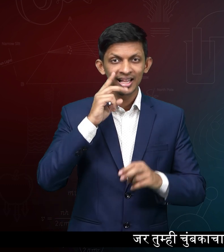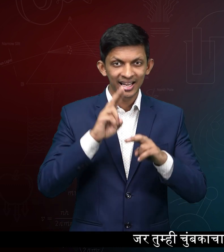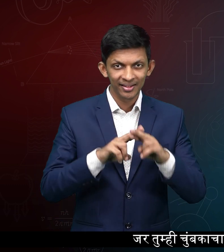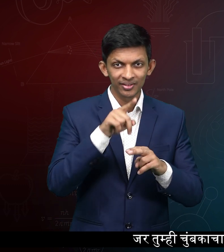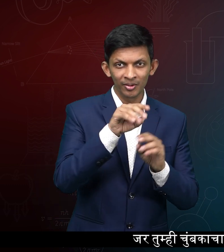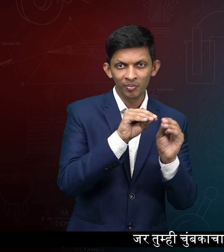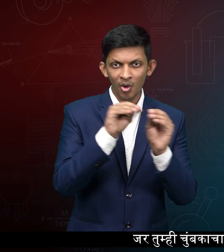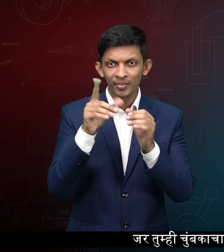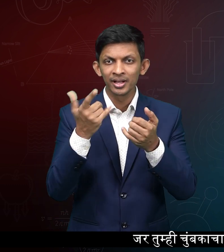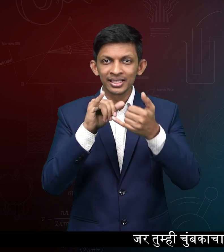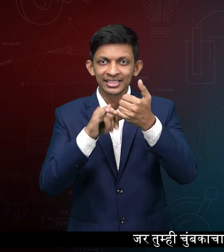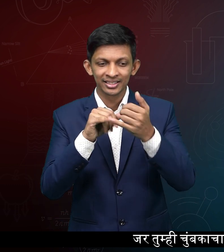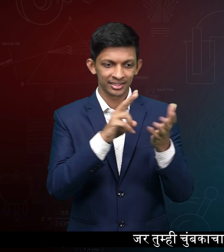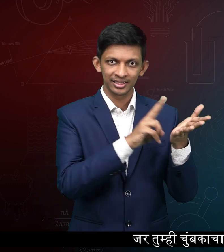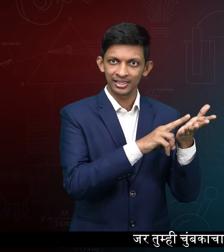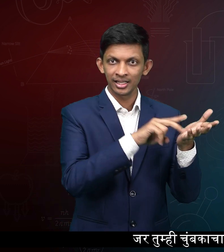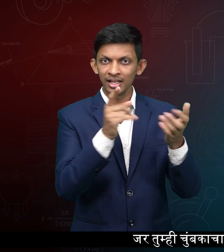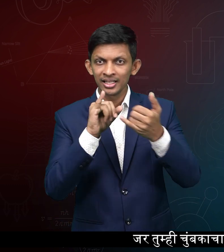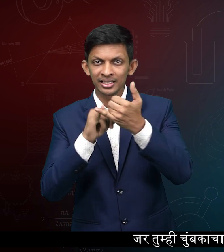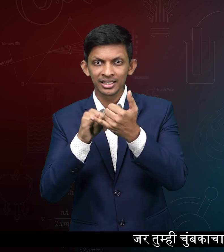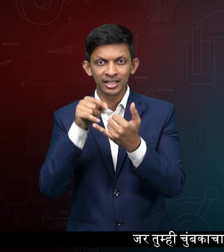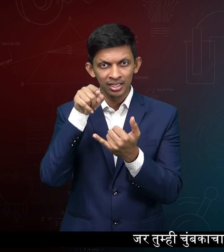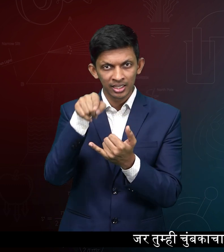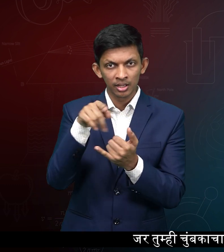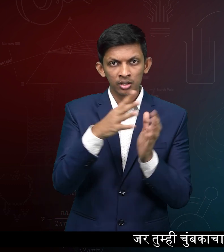जर तुम्ही चुंबकाचा दक्षिण ध्रुव B टोकाच्या दिशेने हलवला